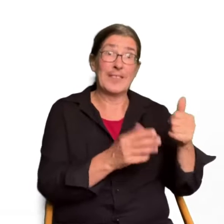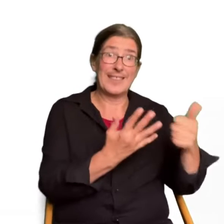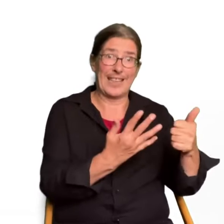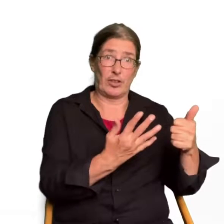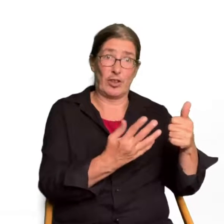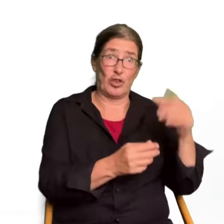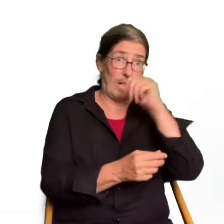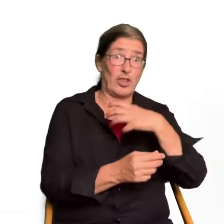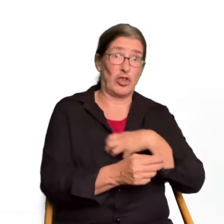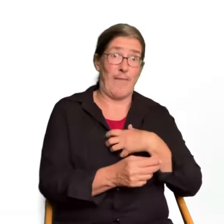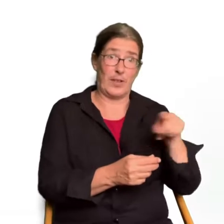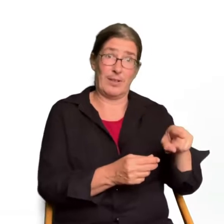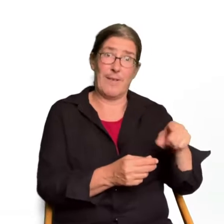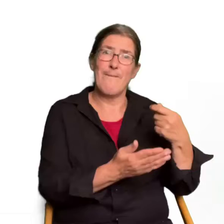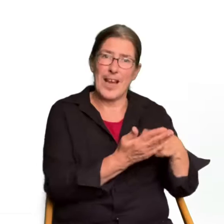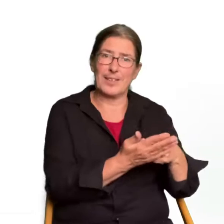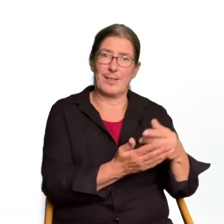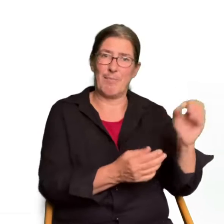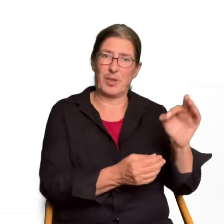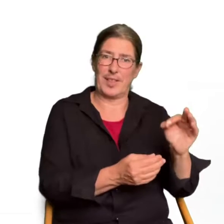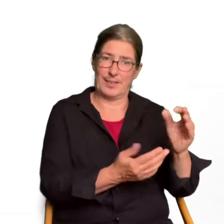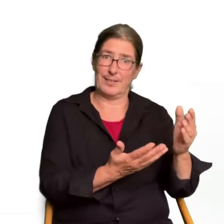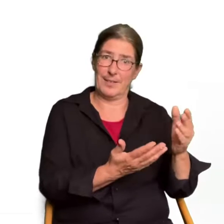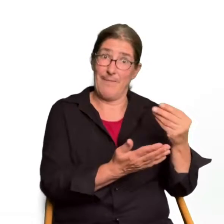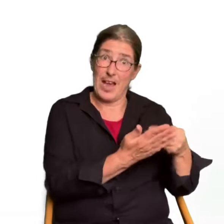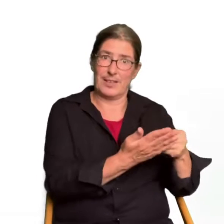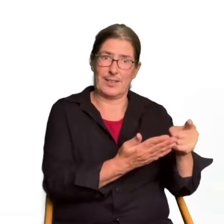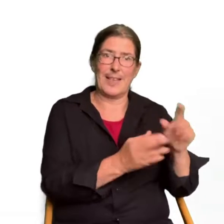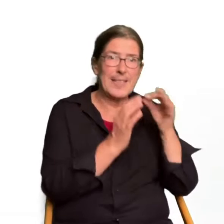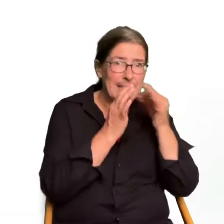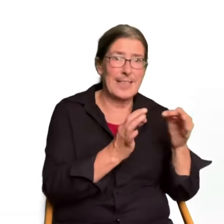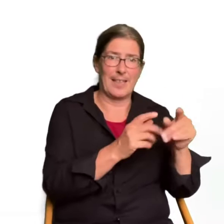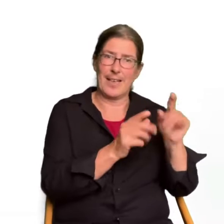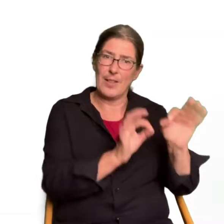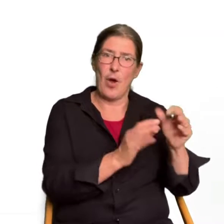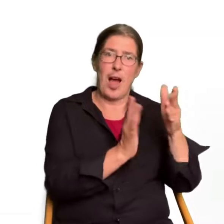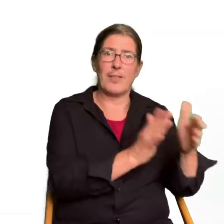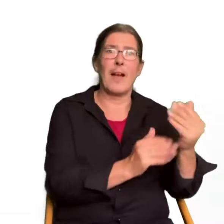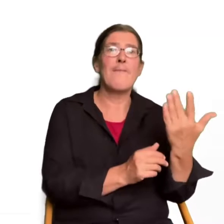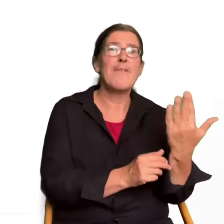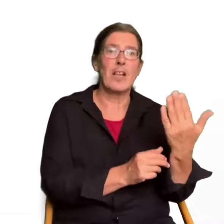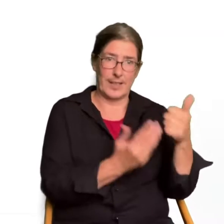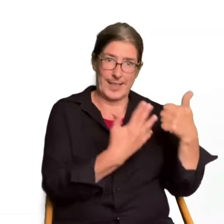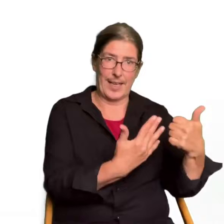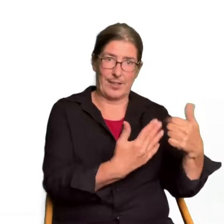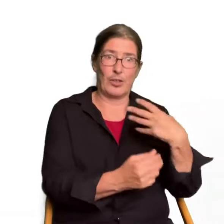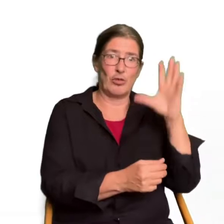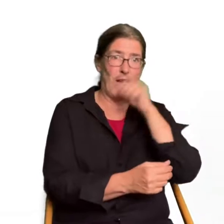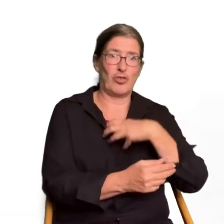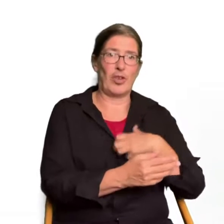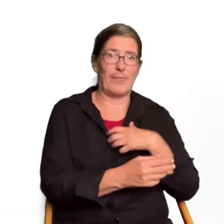der Prozentwert der Anteil der genaue Anteil in Zahlen 6 schwarze Schafe